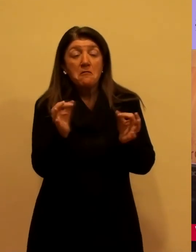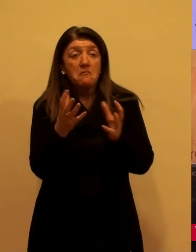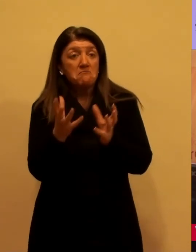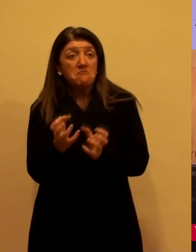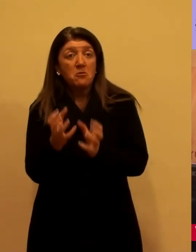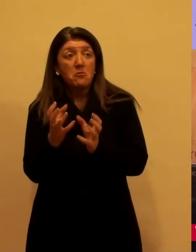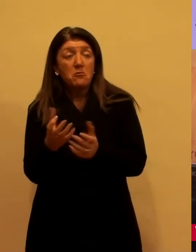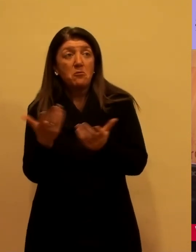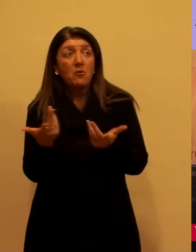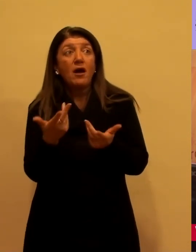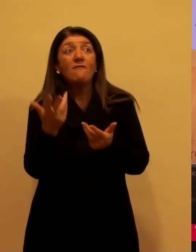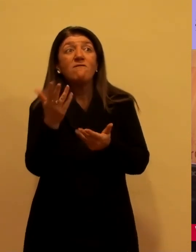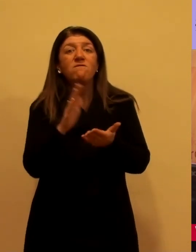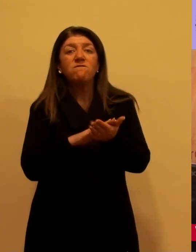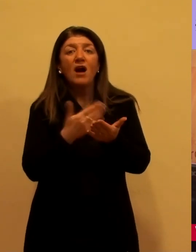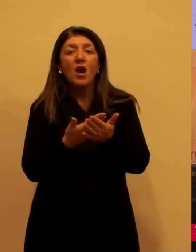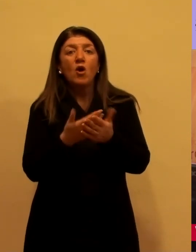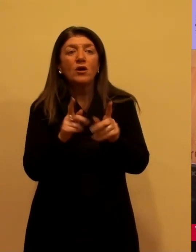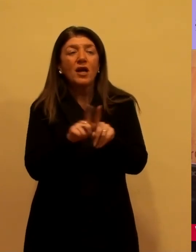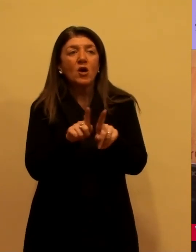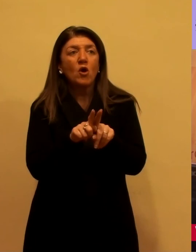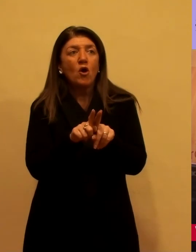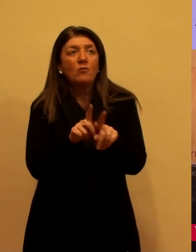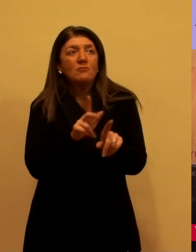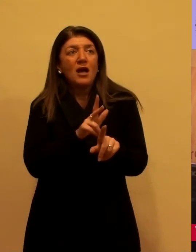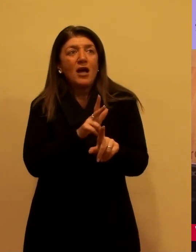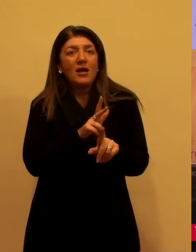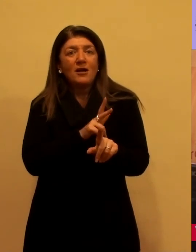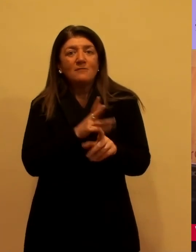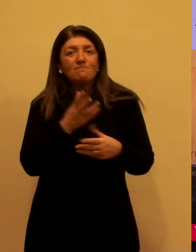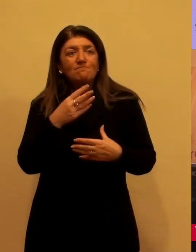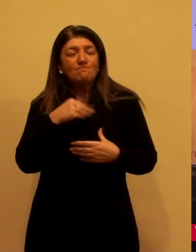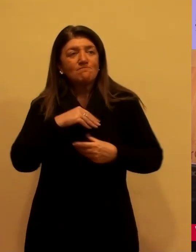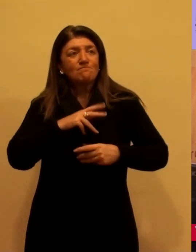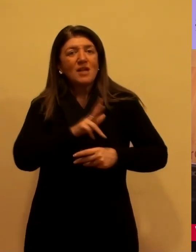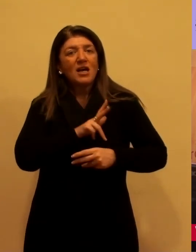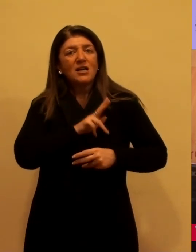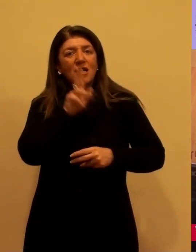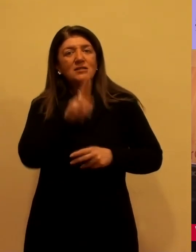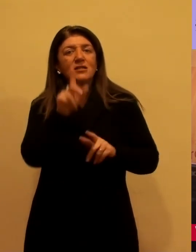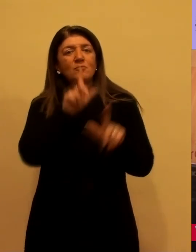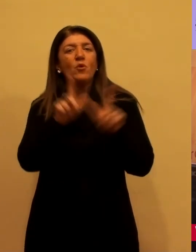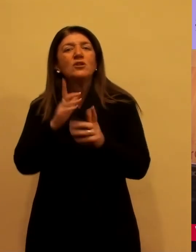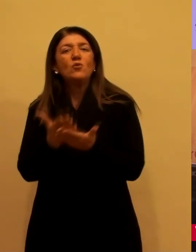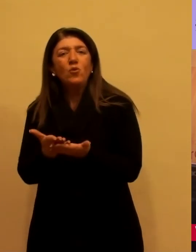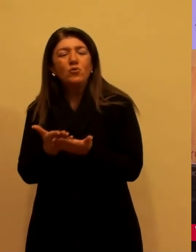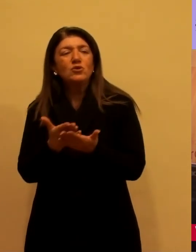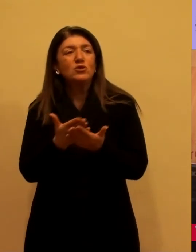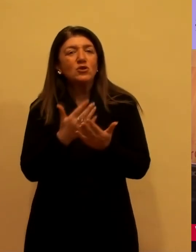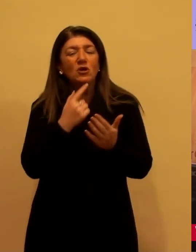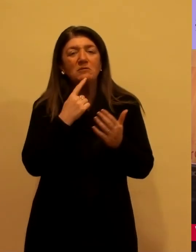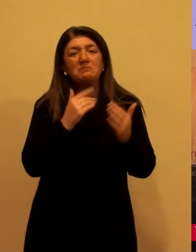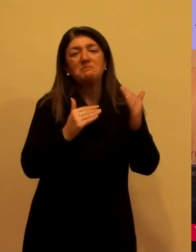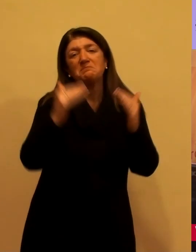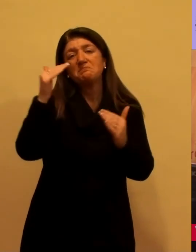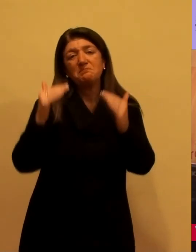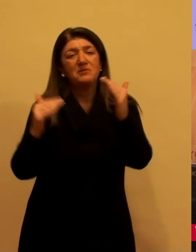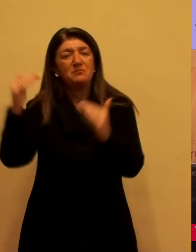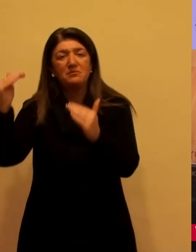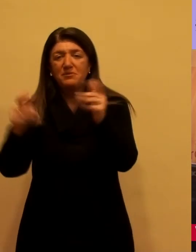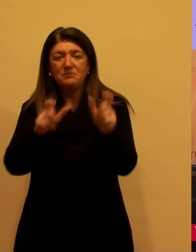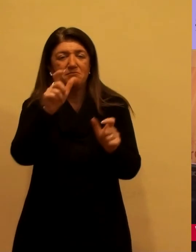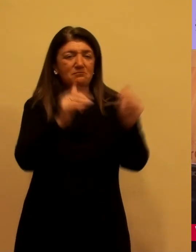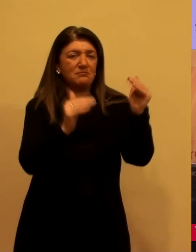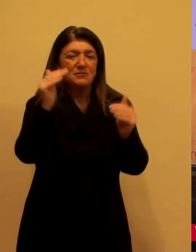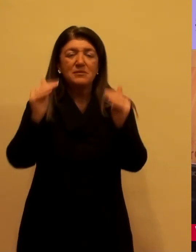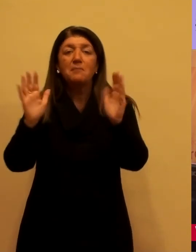di come un bene di lusso, no? In un certo senso, poi chi più chi meno, ma insomma è comunque l'arte. In